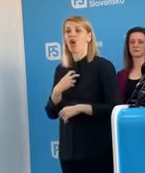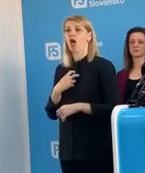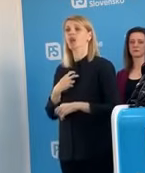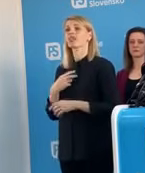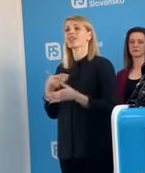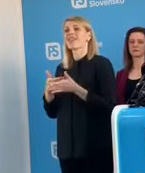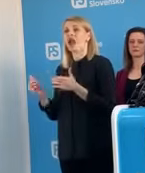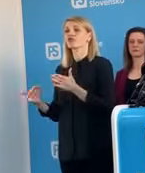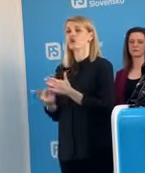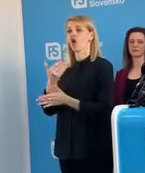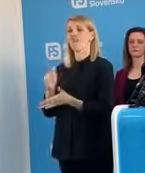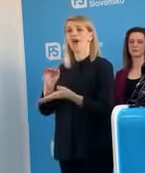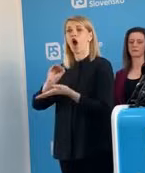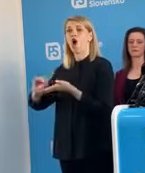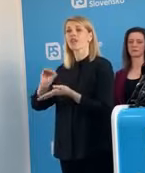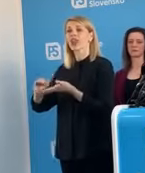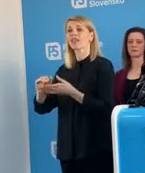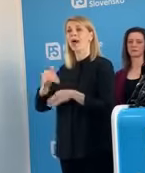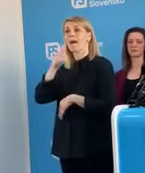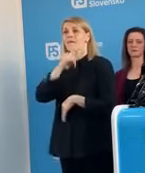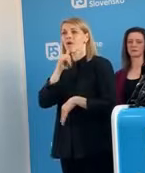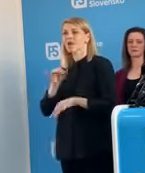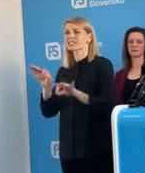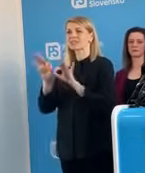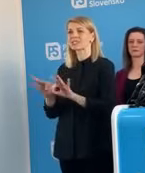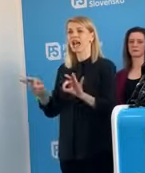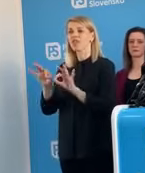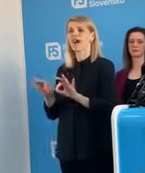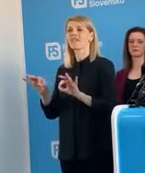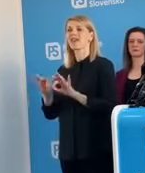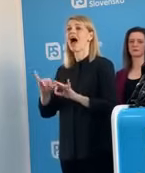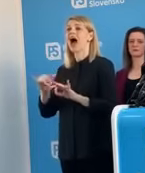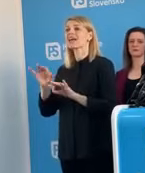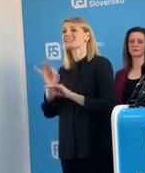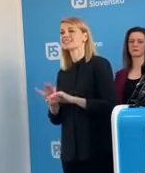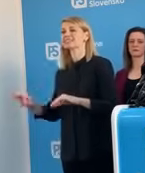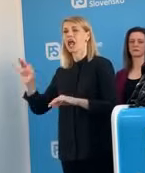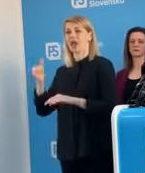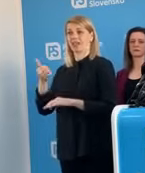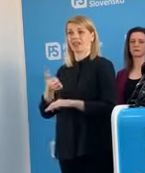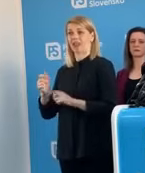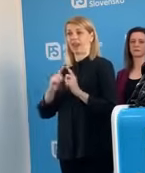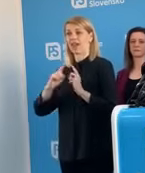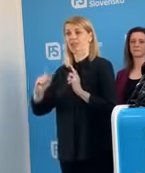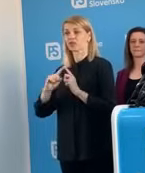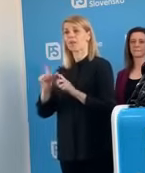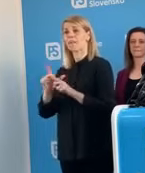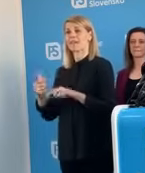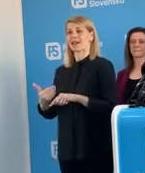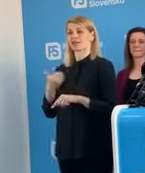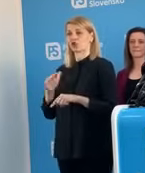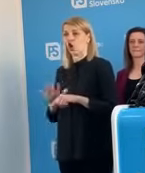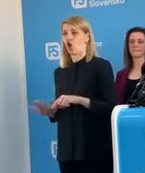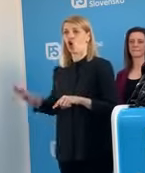Ďalšie oddelenia. V Poprade, v Spišskej Novej Vsi. Aj celá digitálna infraštruktúra pre